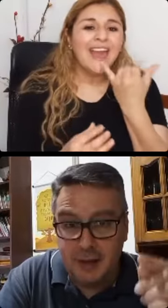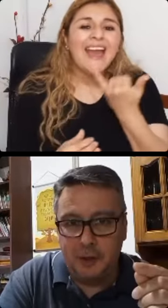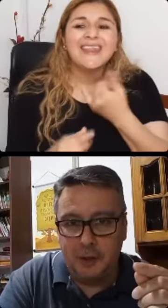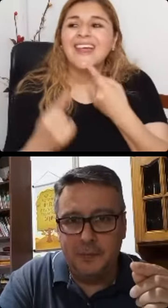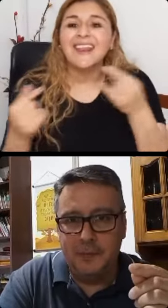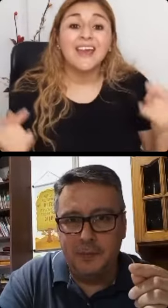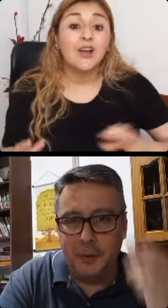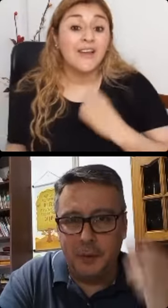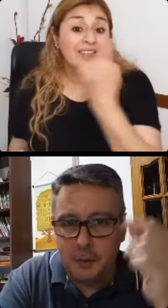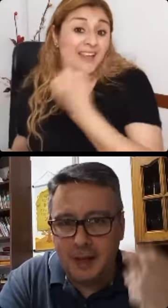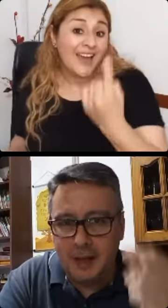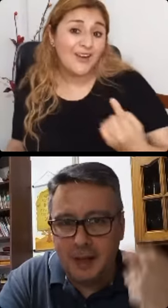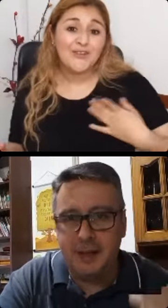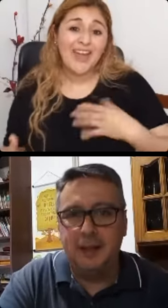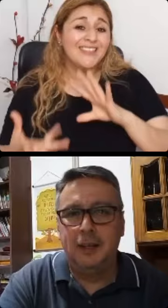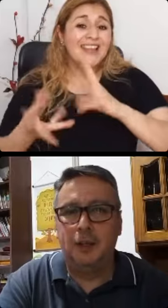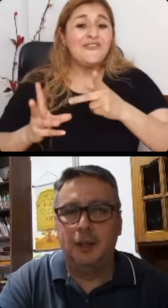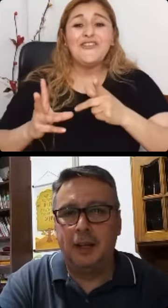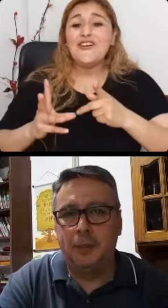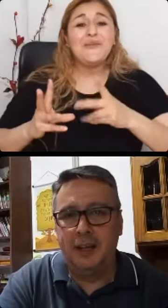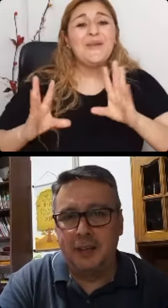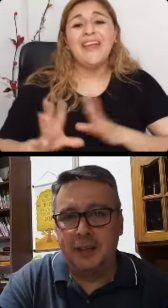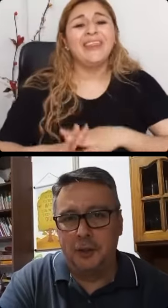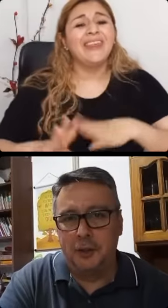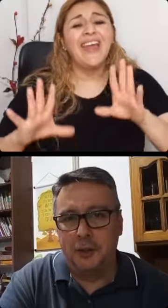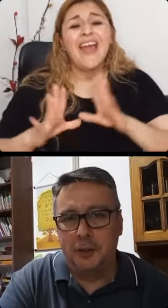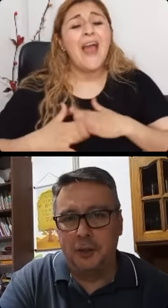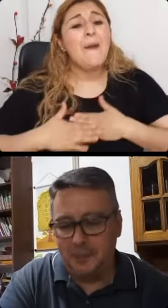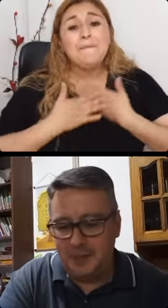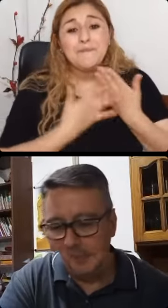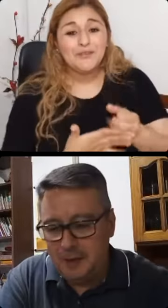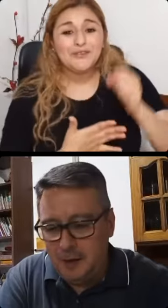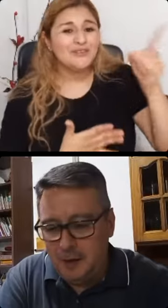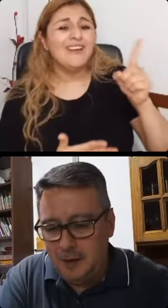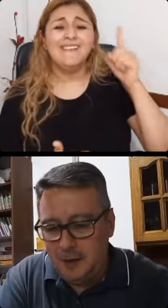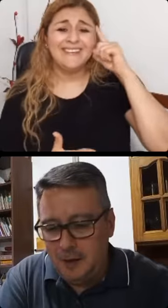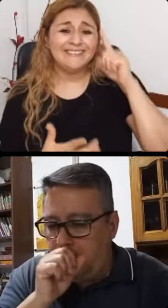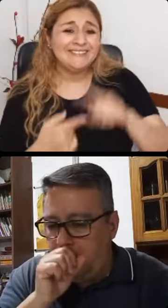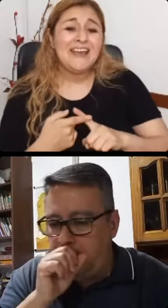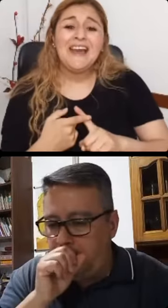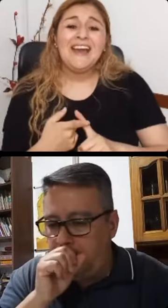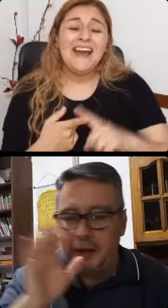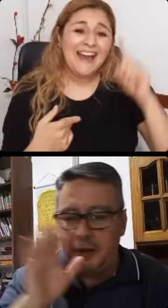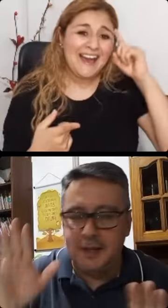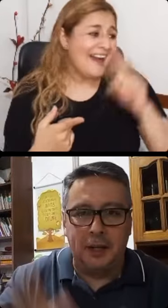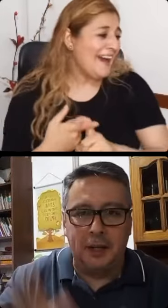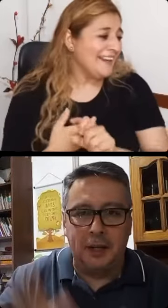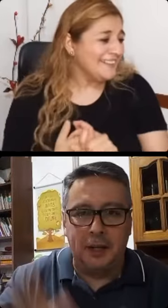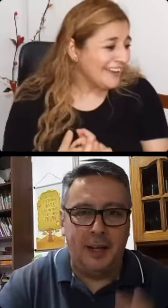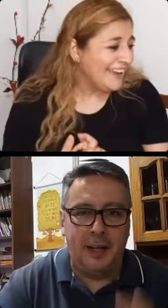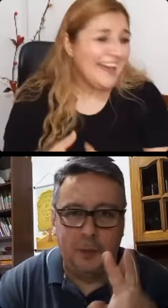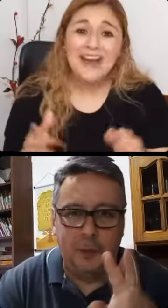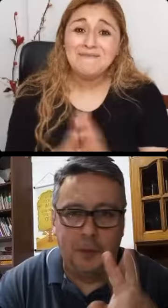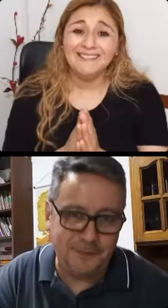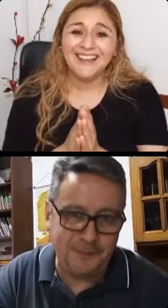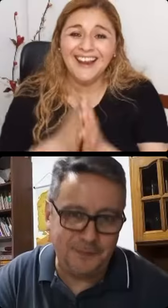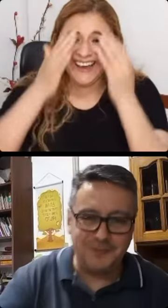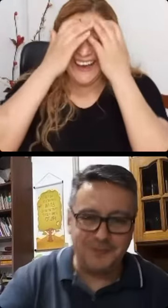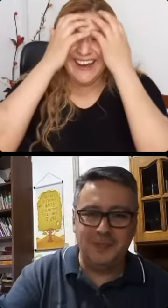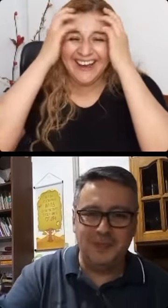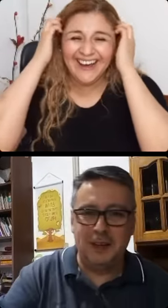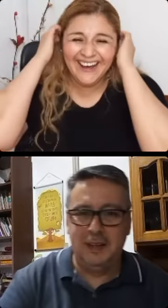gracia por su gracia lo que él podía hacer con nosotros creo Nancy que nos quedan dos minutos